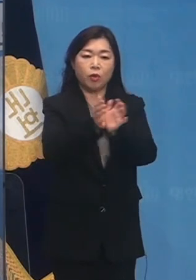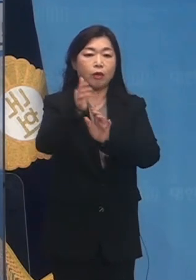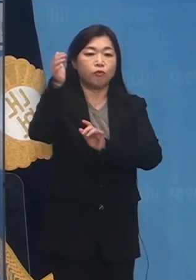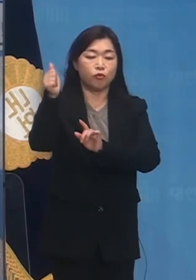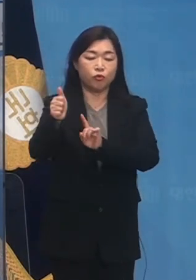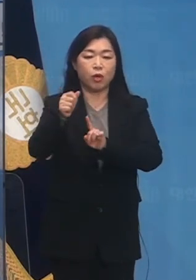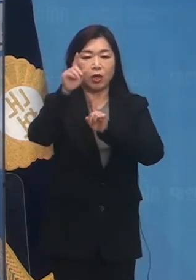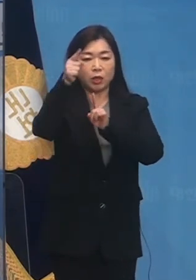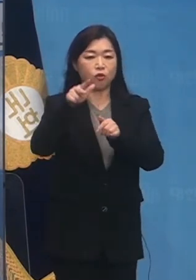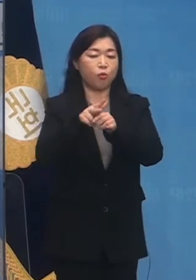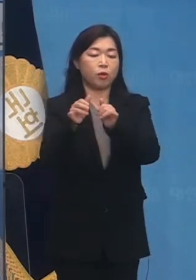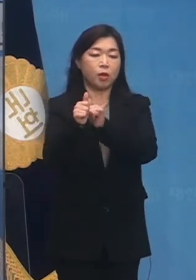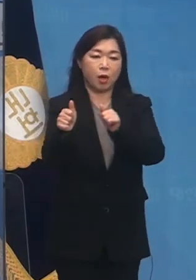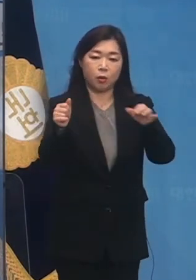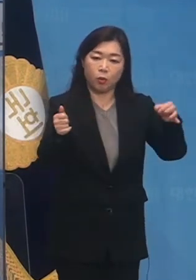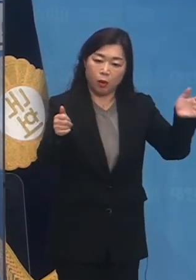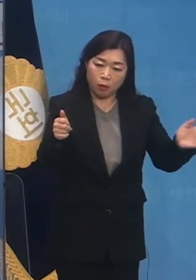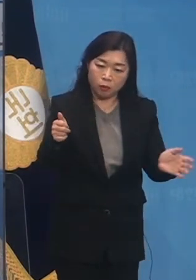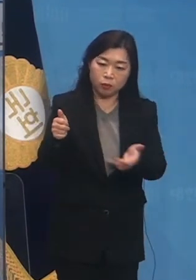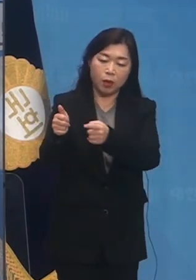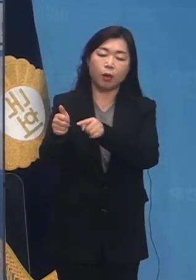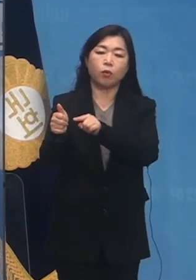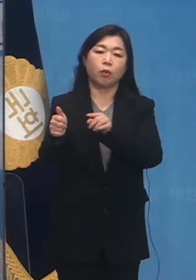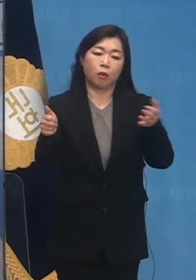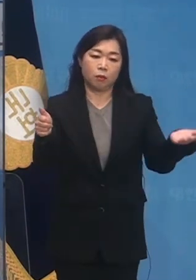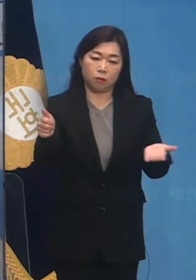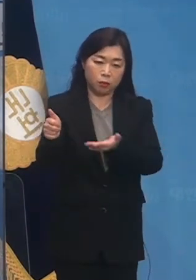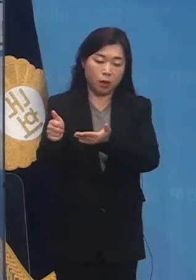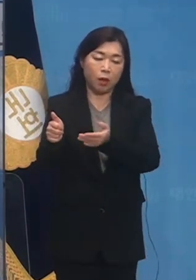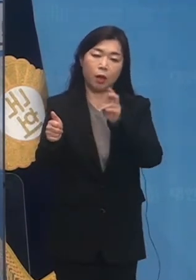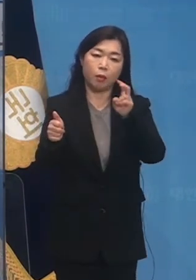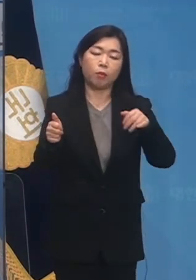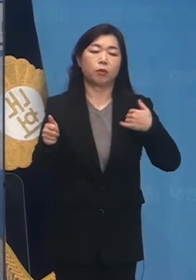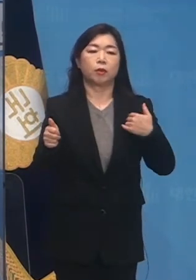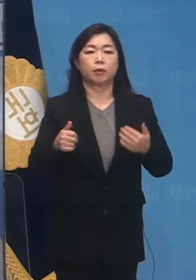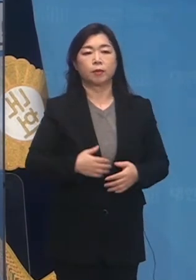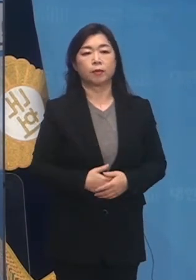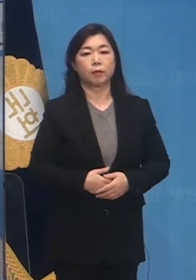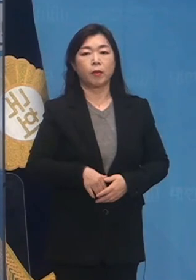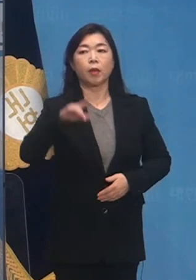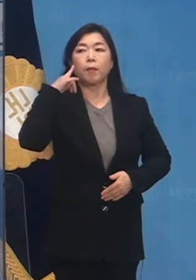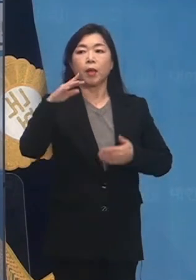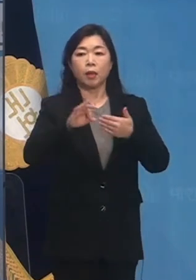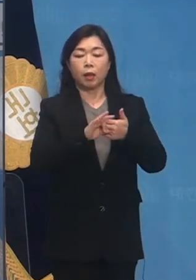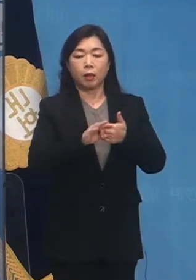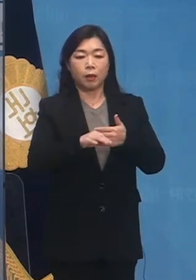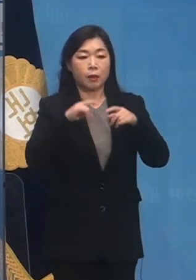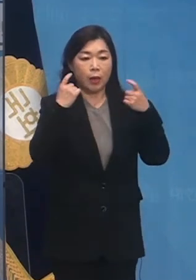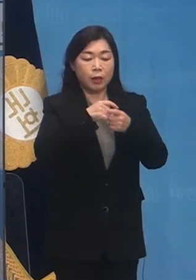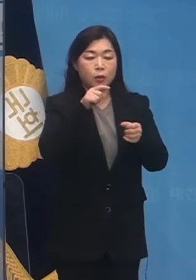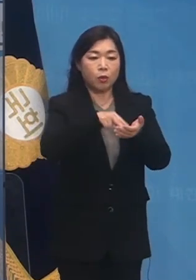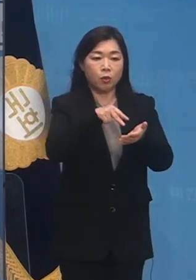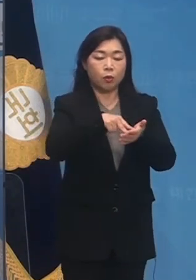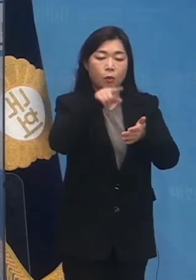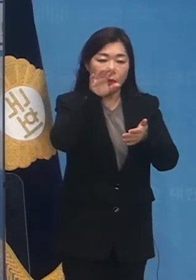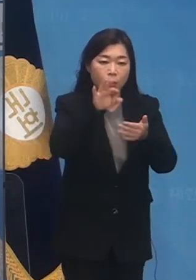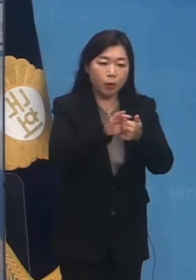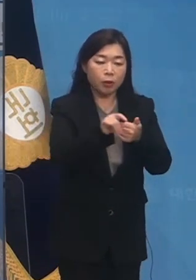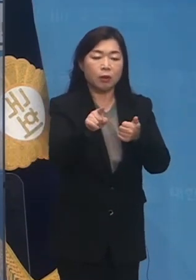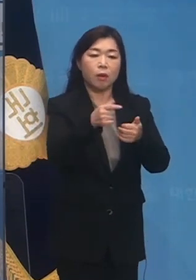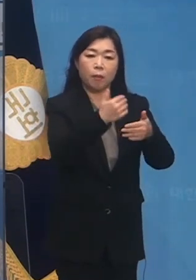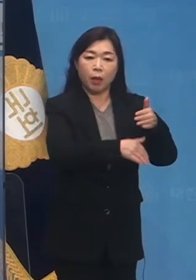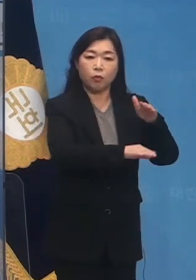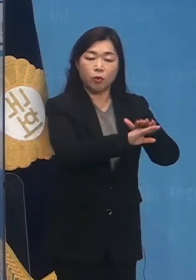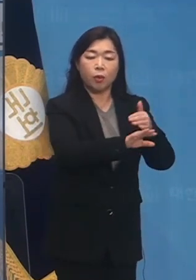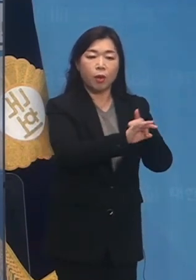이재명 후보에게 흘러들어갔을 가능성을 배제할 수 없는 것입니다. 만일 객관적으로 그것이 배제되는